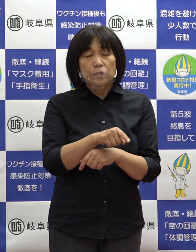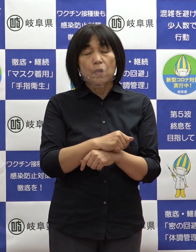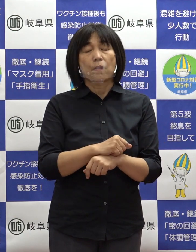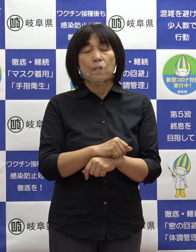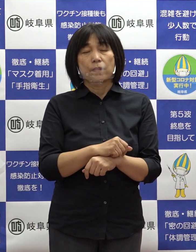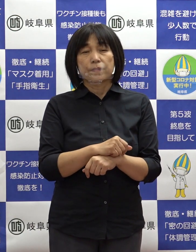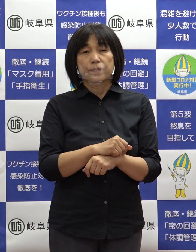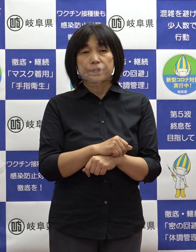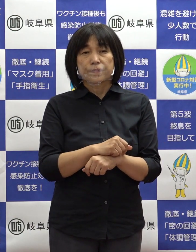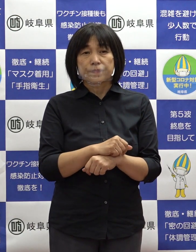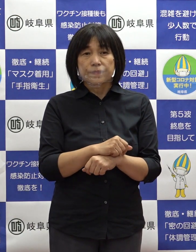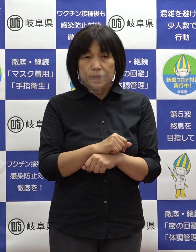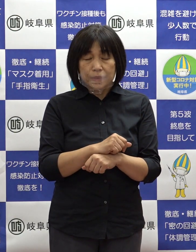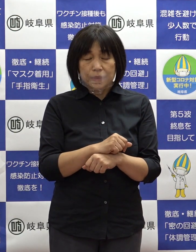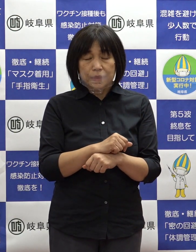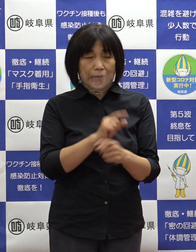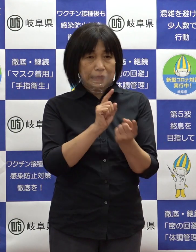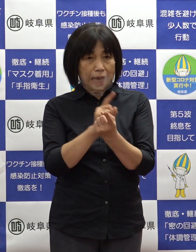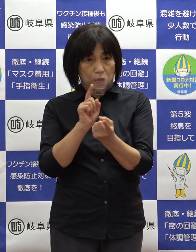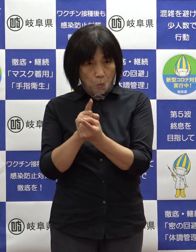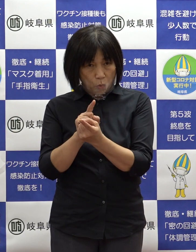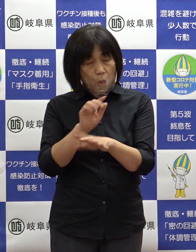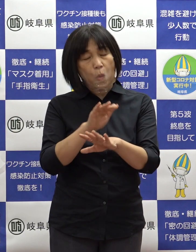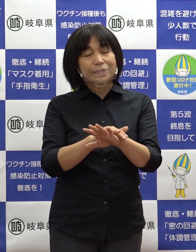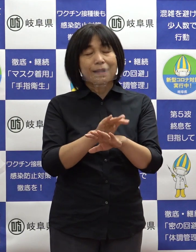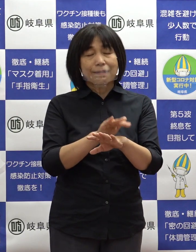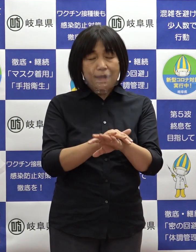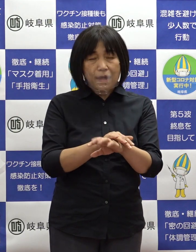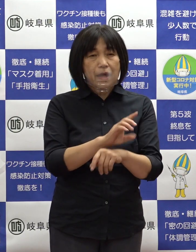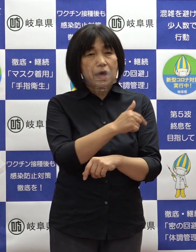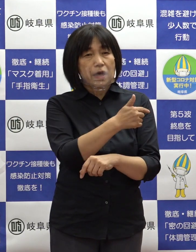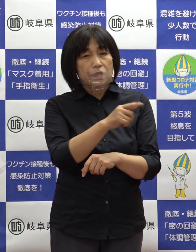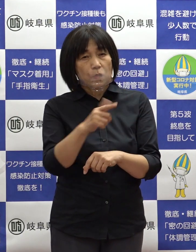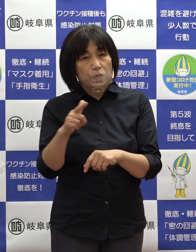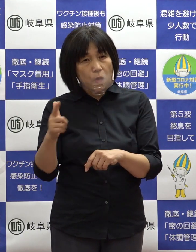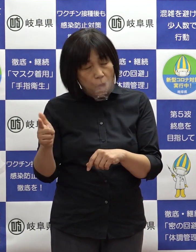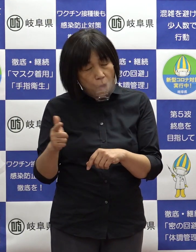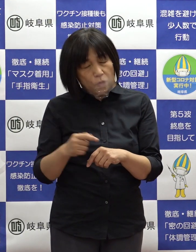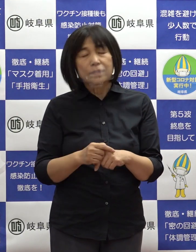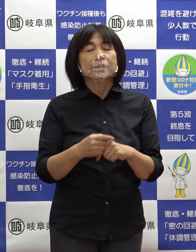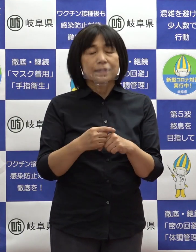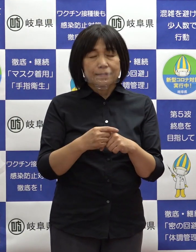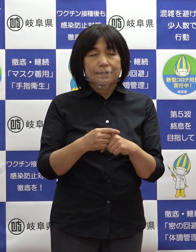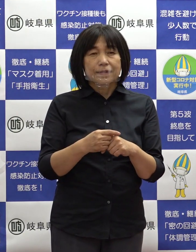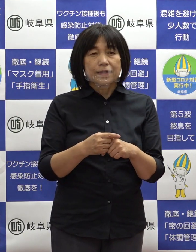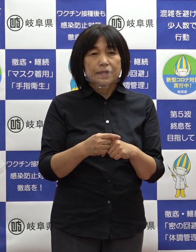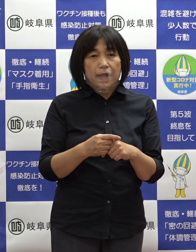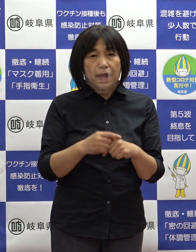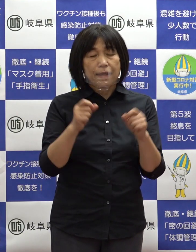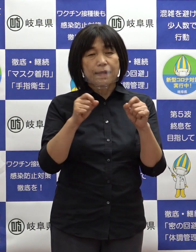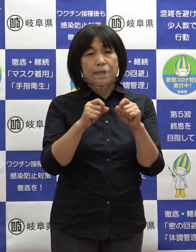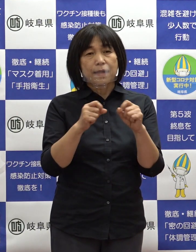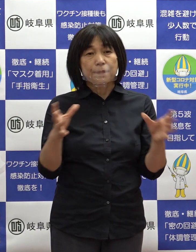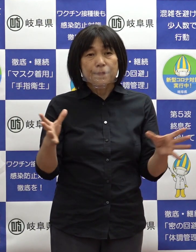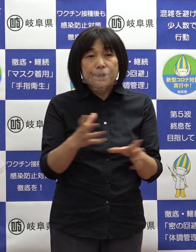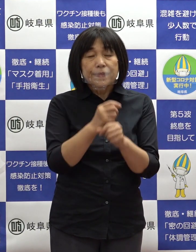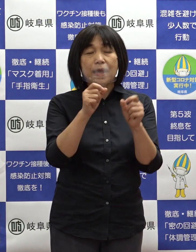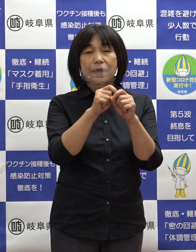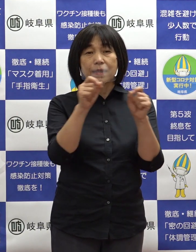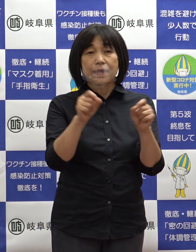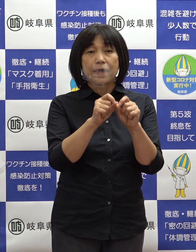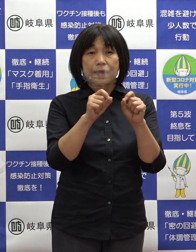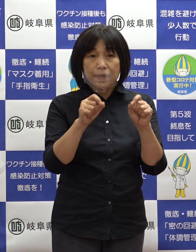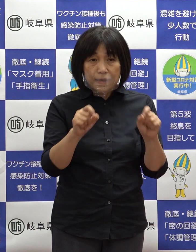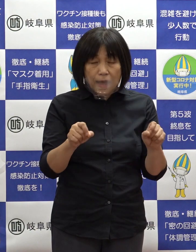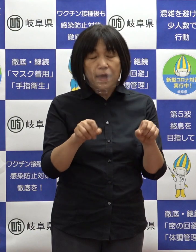ごとのですね、丁寧な対応であったりですね、まあ、いろんな要素がここにあるんだろうと思いますが、まあ、そういったことでなんとかこ